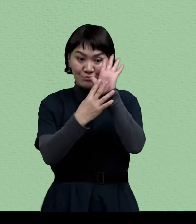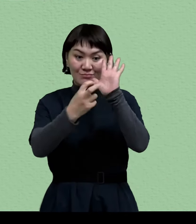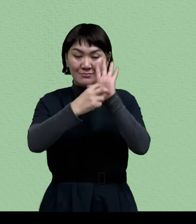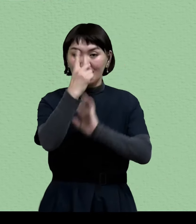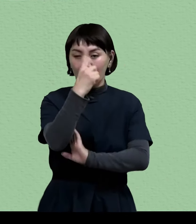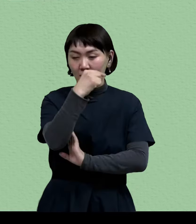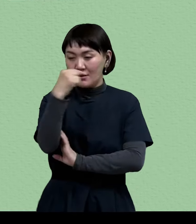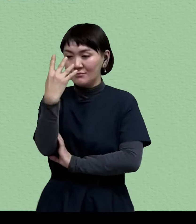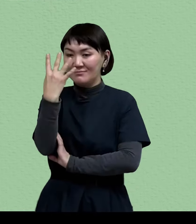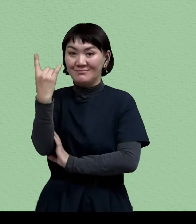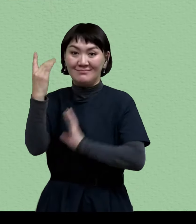9:1-41.